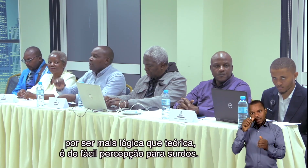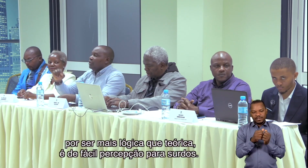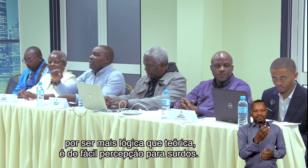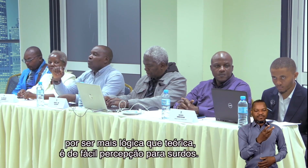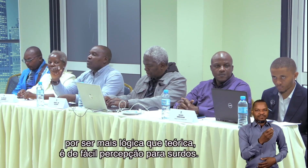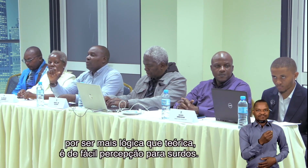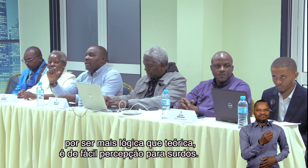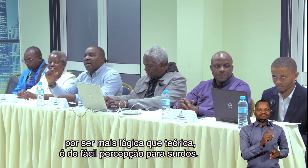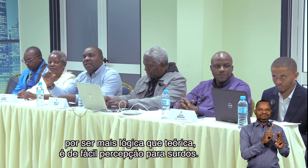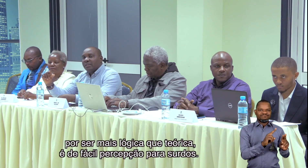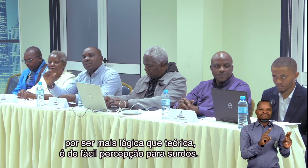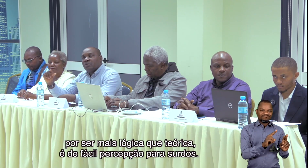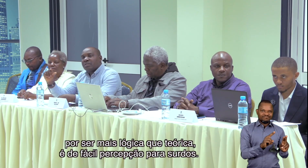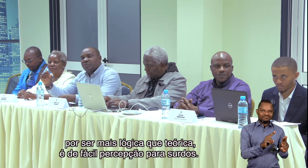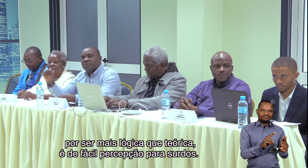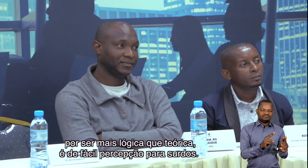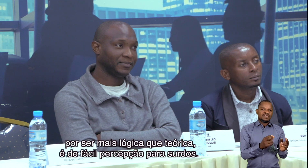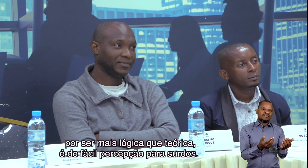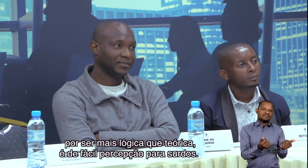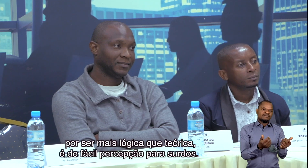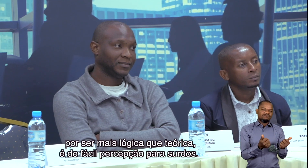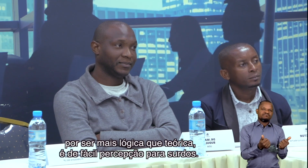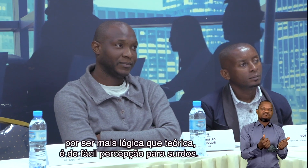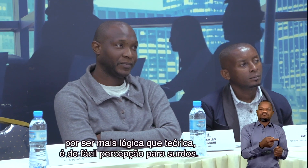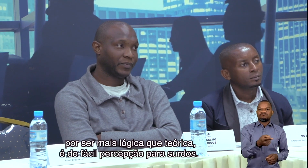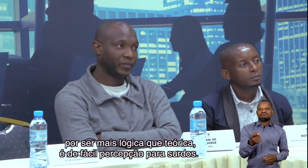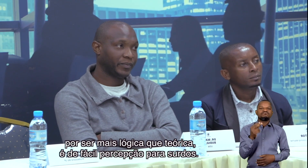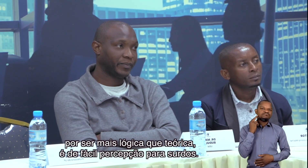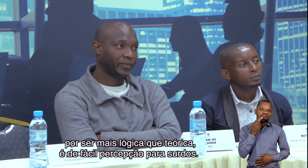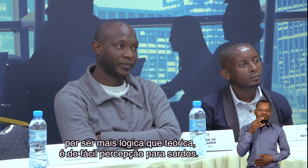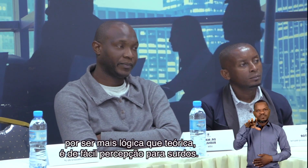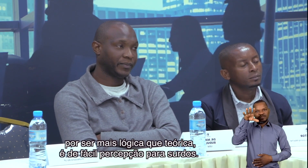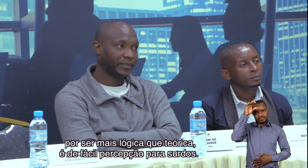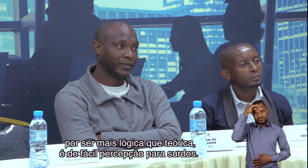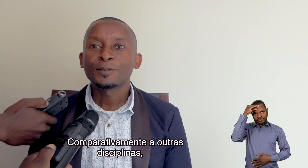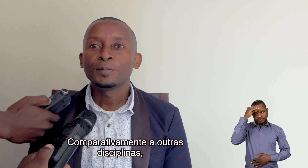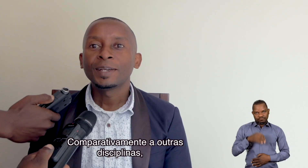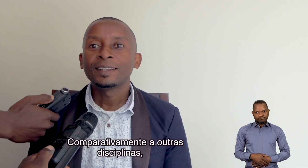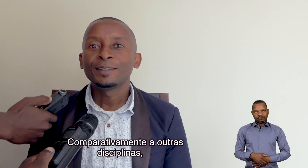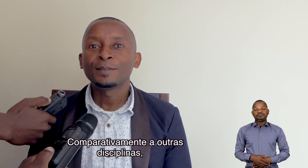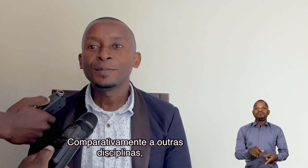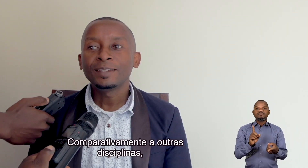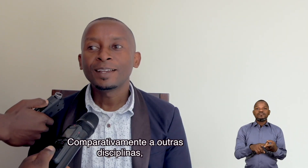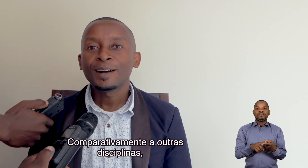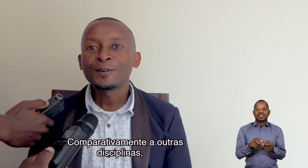mais lógica que teórica, é de fácil percepção para surdos. Comparativamente a